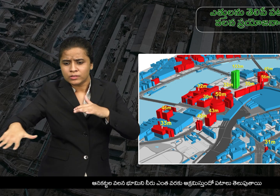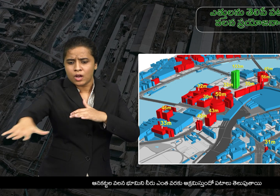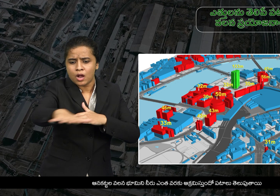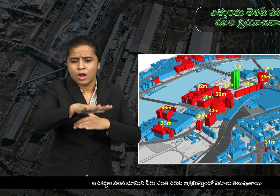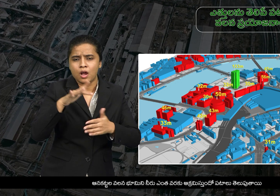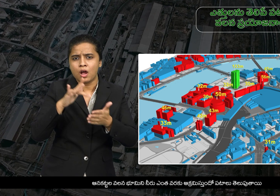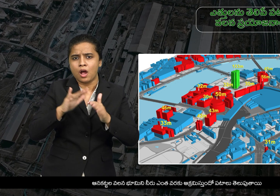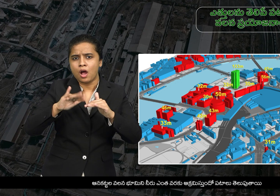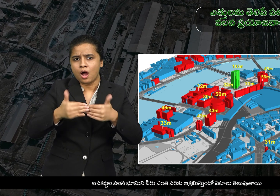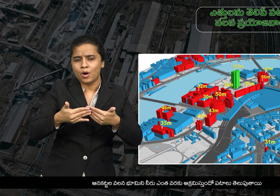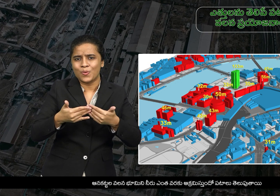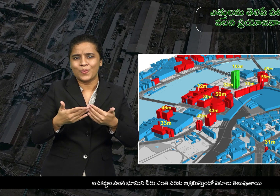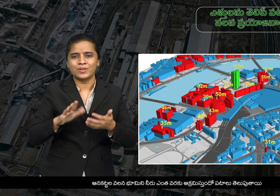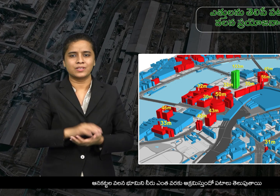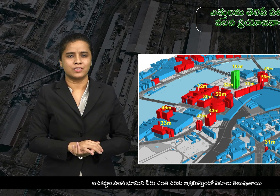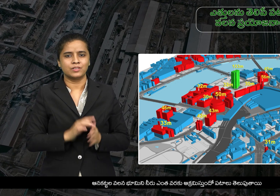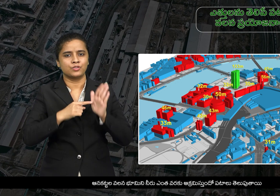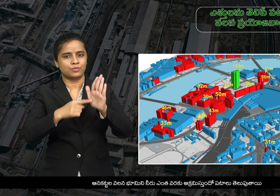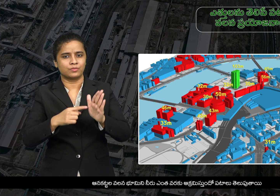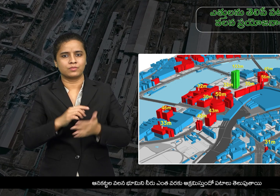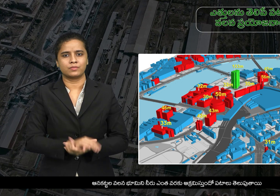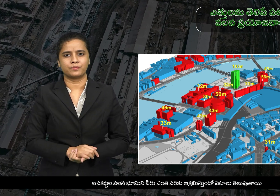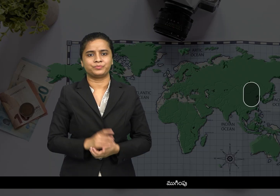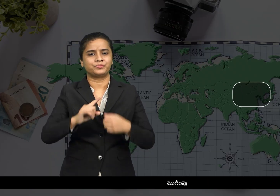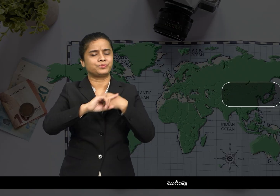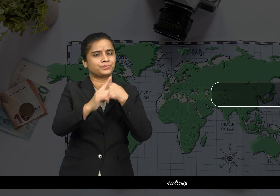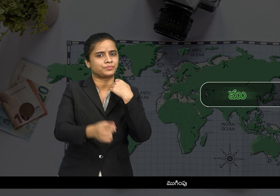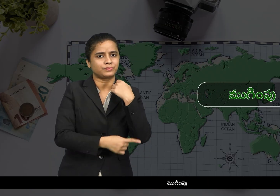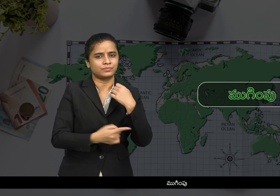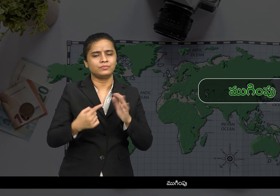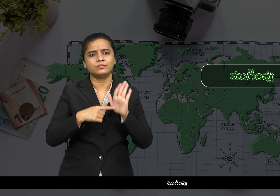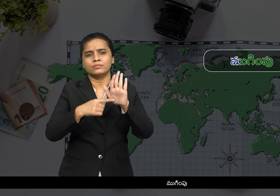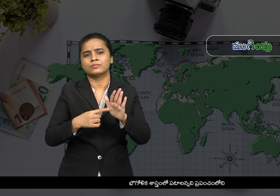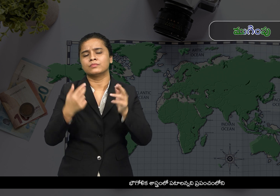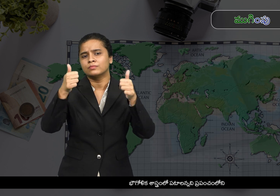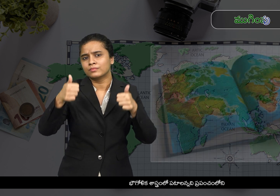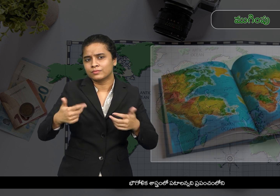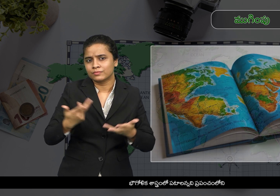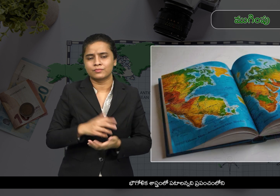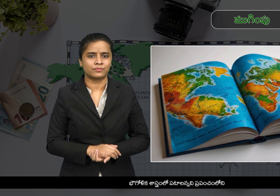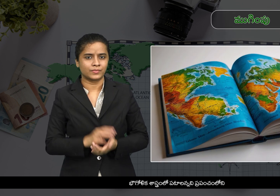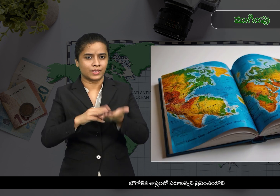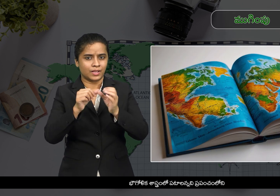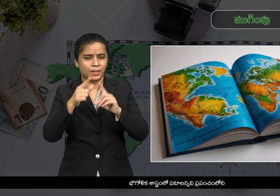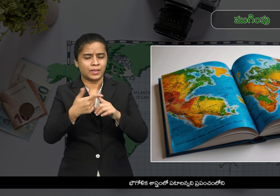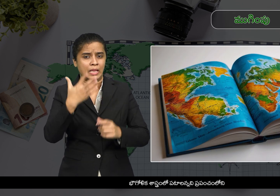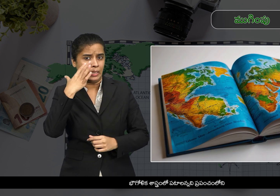పటాలు తెలుపుతాయి. ముగింపు. భౌగోళిక శాస్త్రంలో